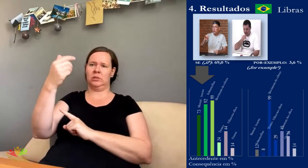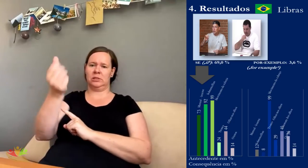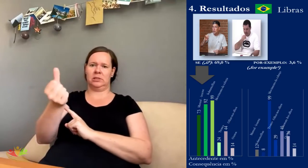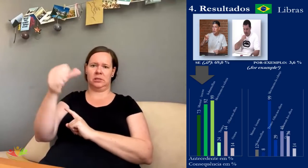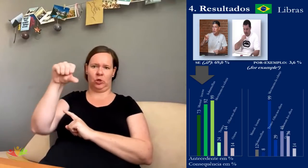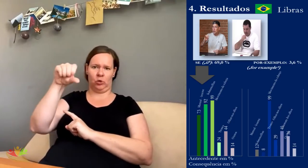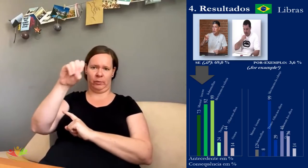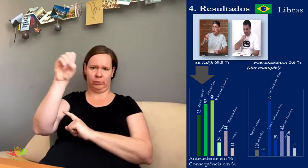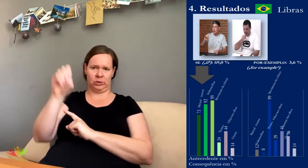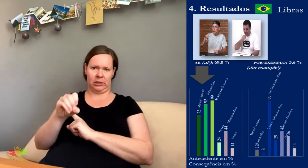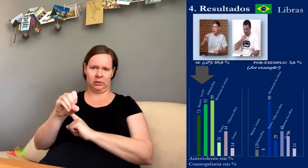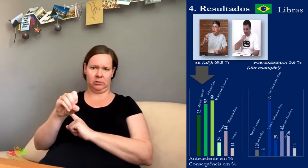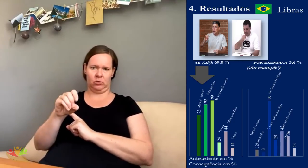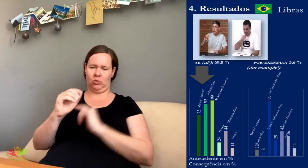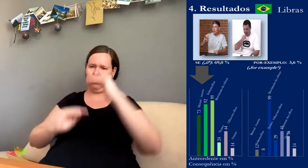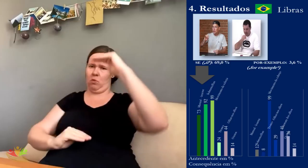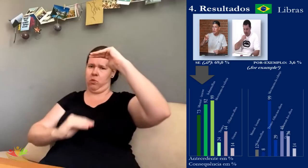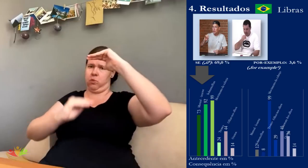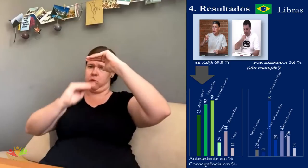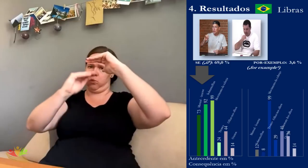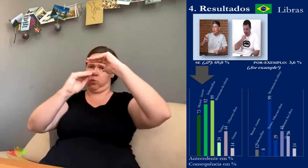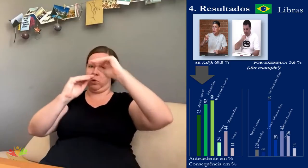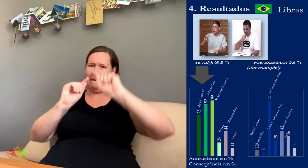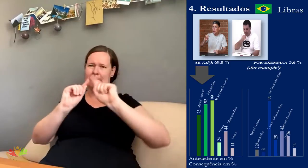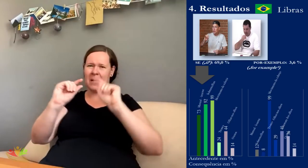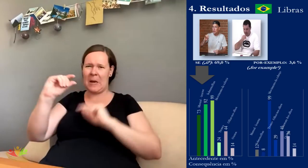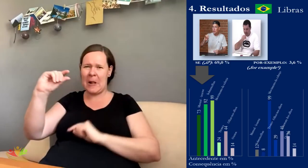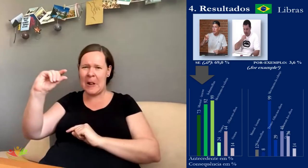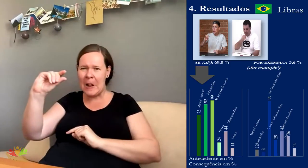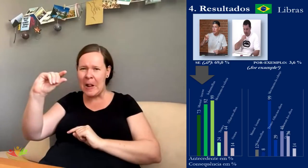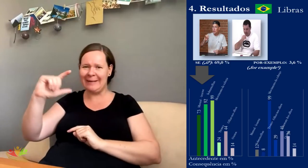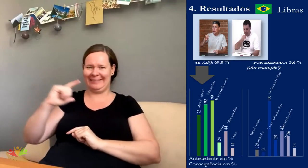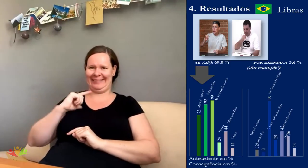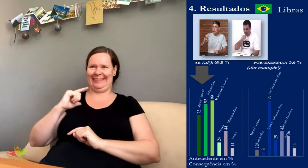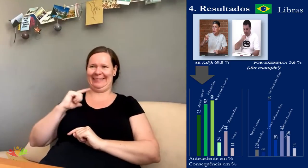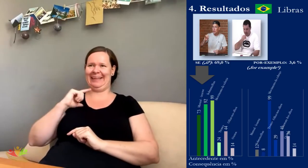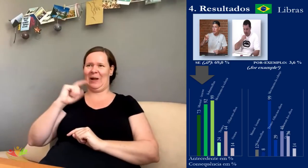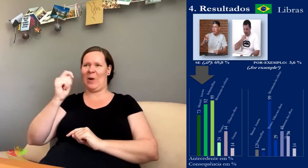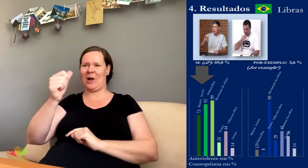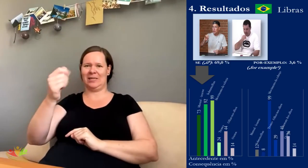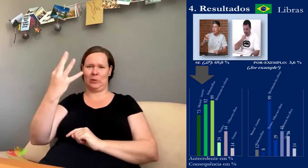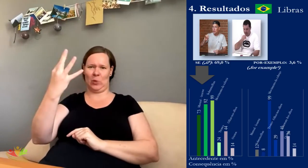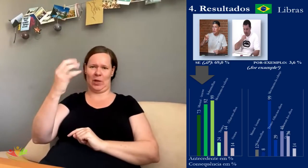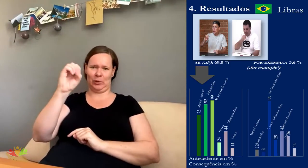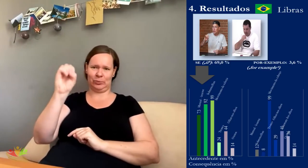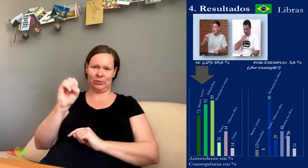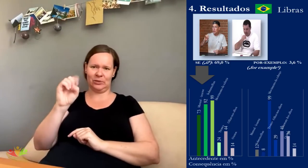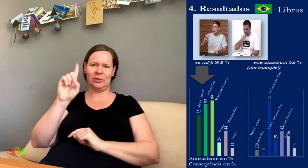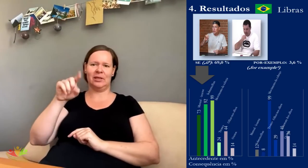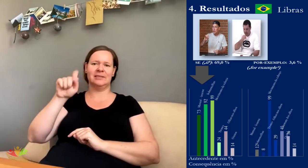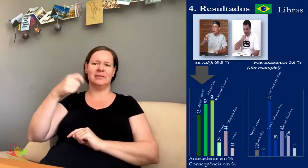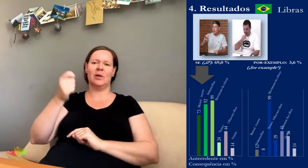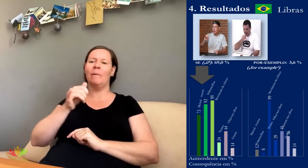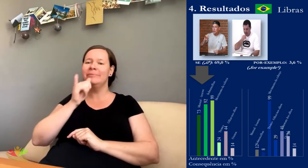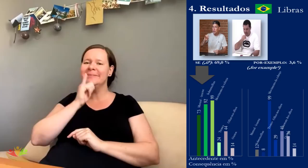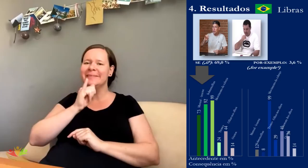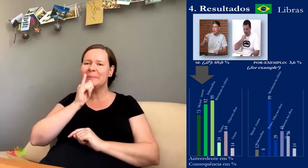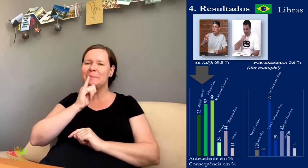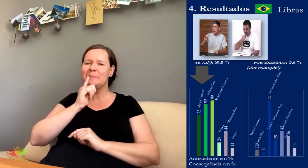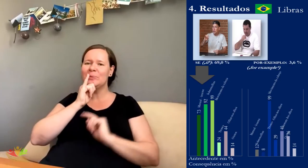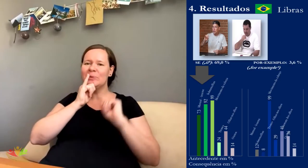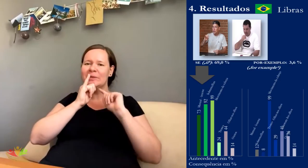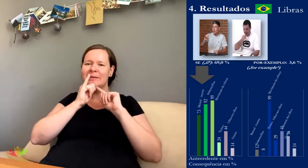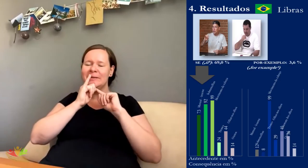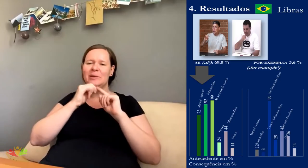o sinal do si, mas o sinal do si realmente é o sinal mais utilizado na